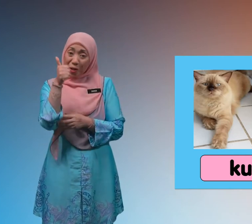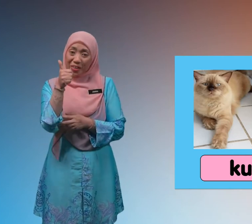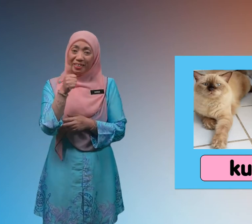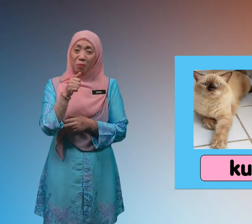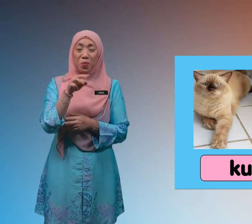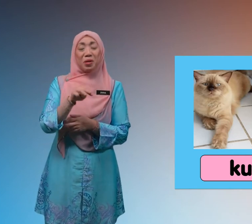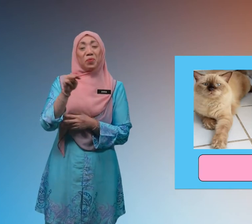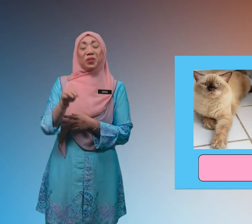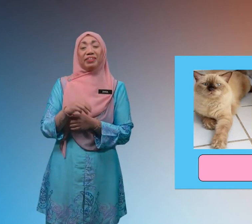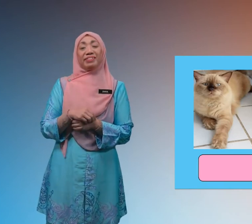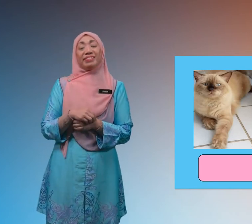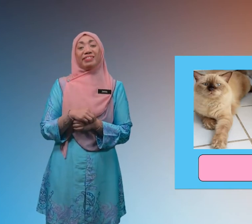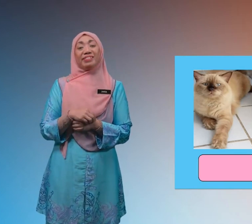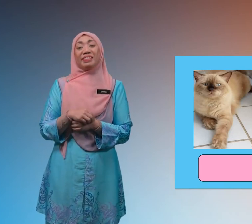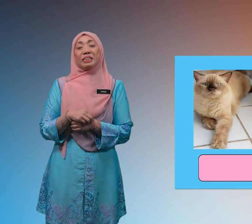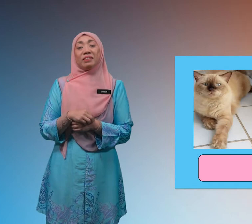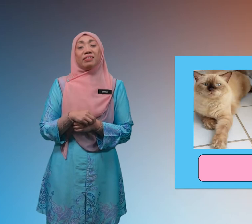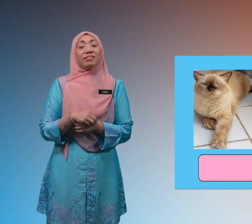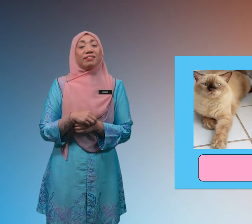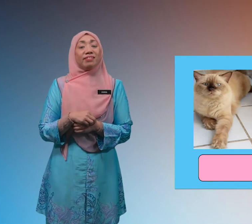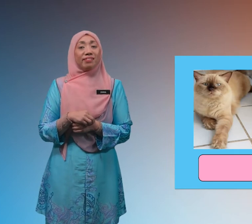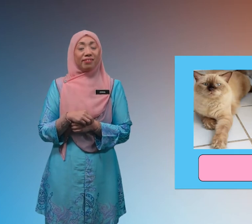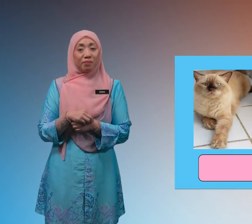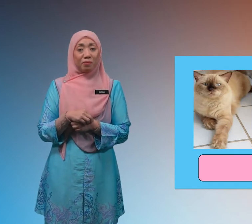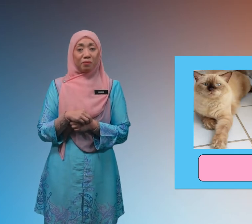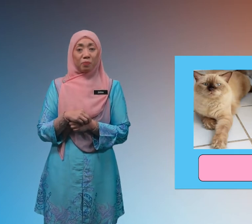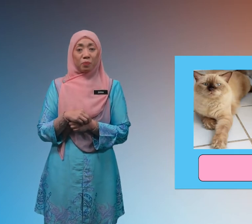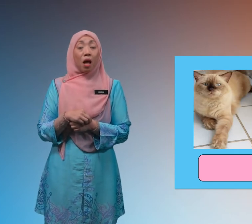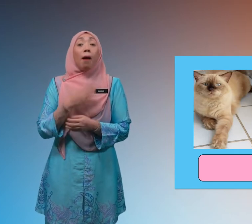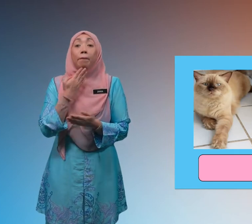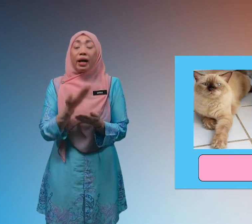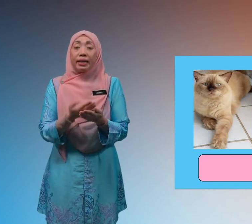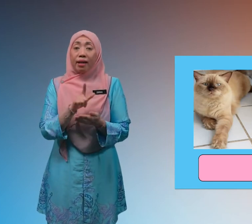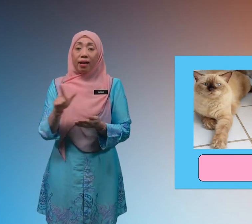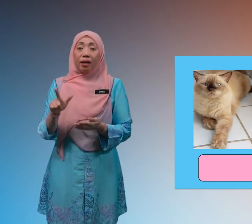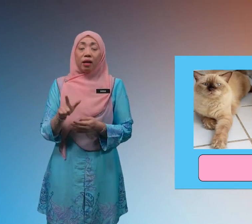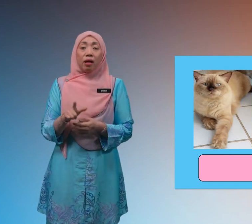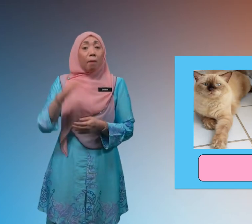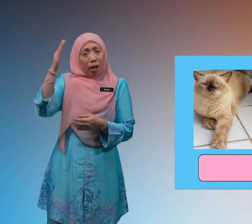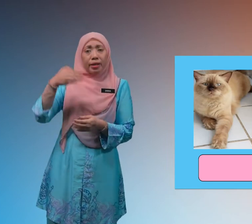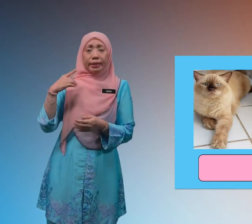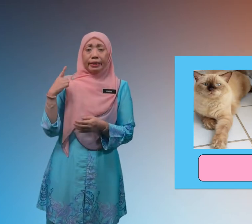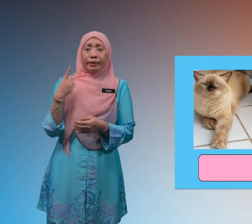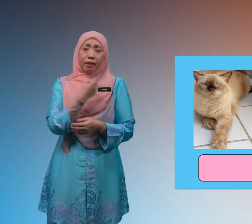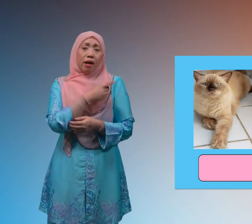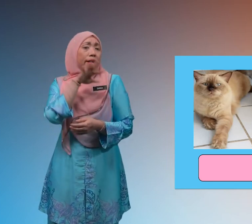Bagus, murid-murid. Baiklah, mari kita